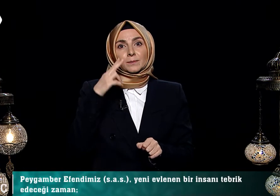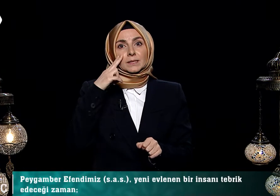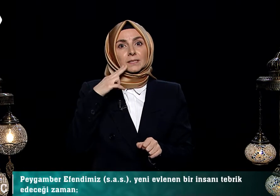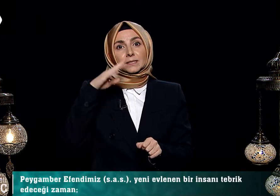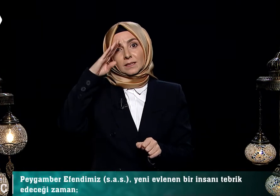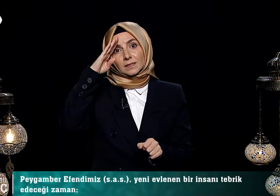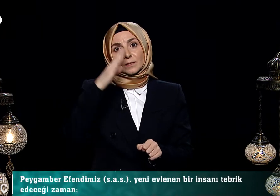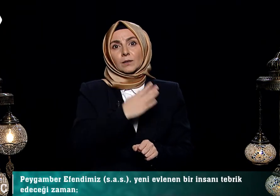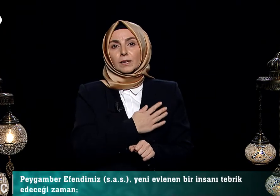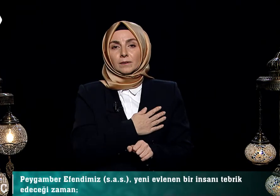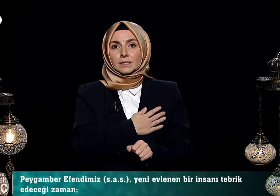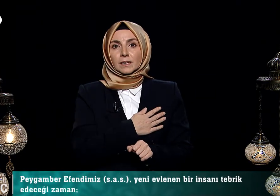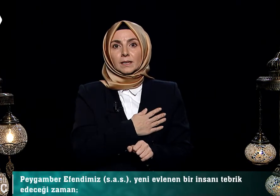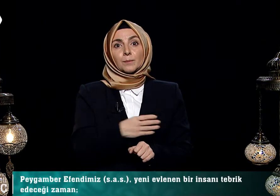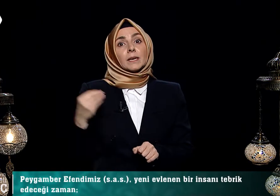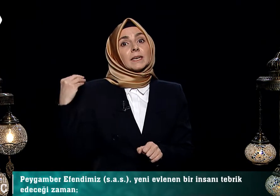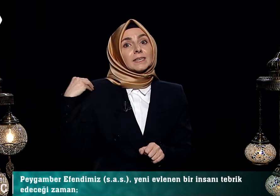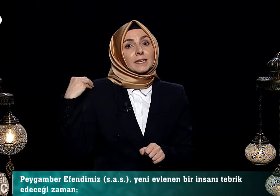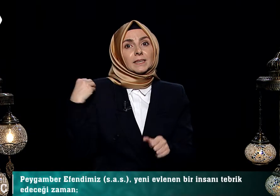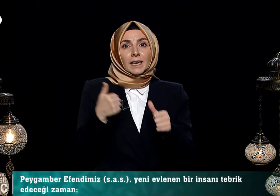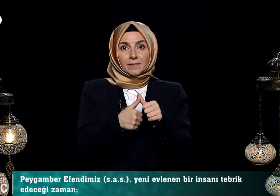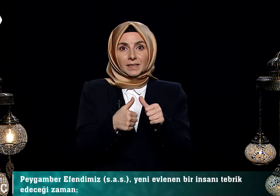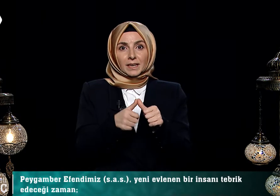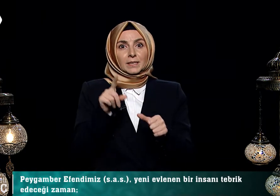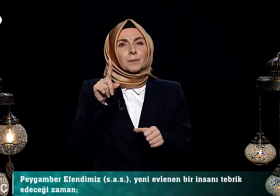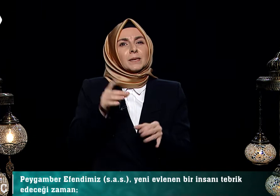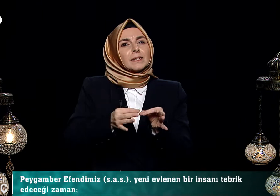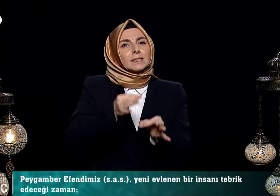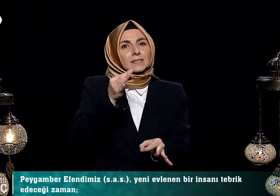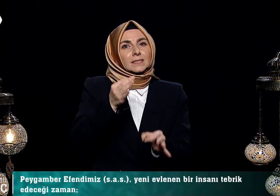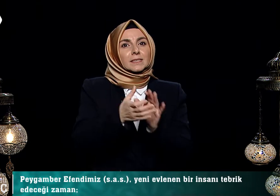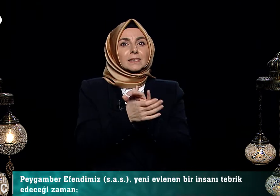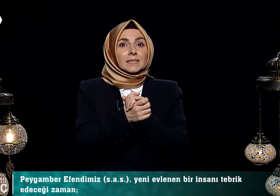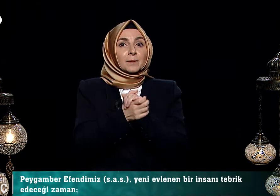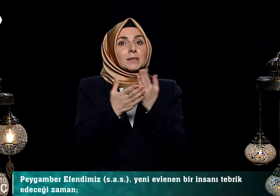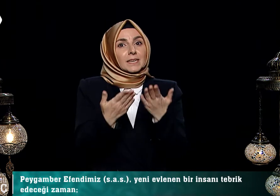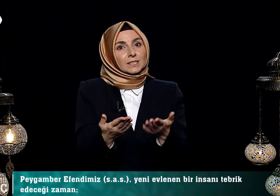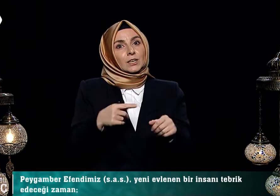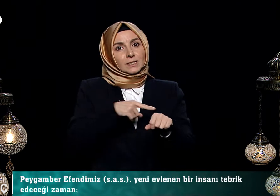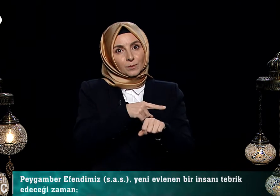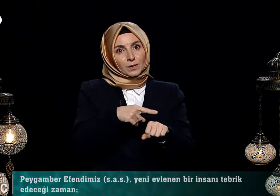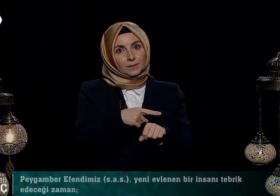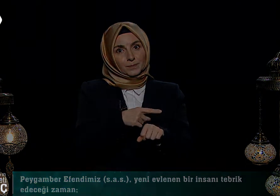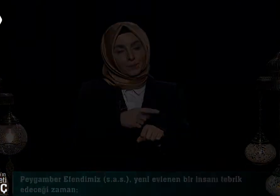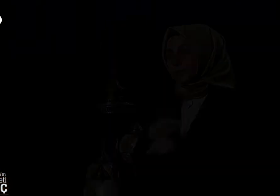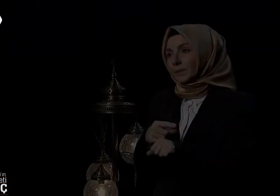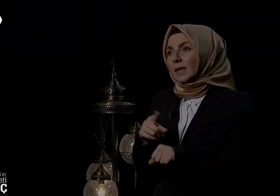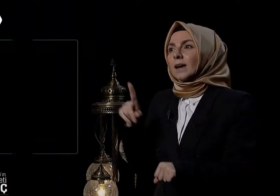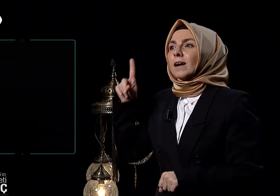Efendimiz sallallahu aleyhi ve sellem yeni evlenen bir insanı tebrik edeceği zaman